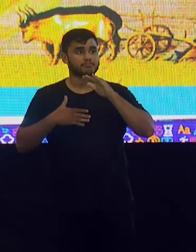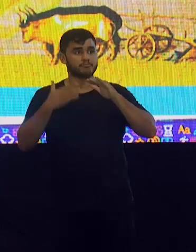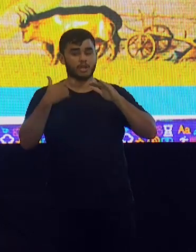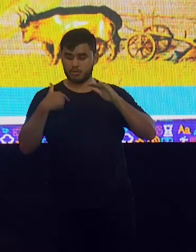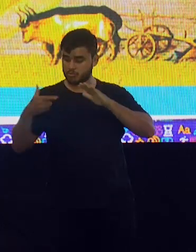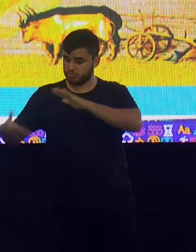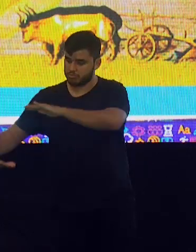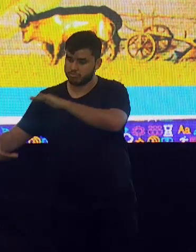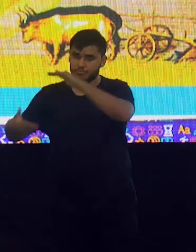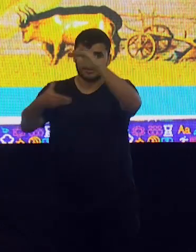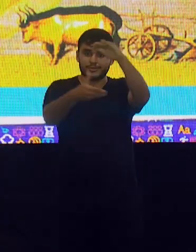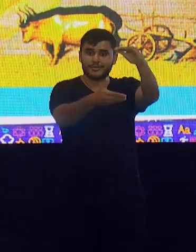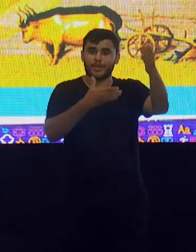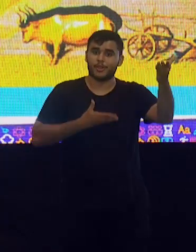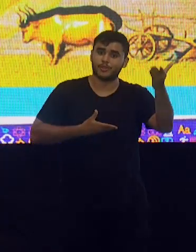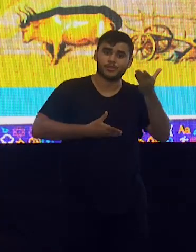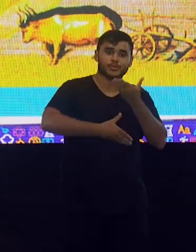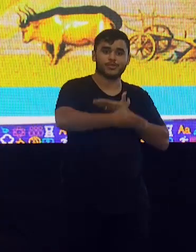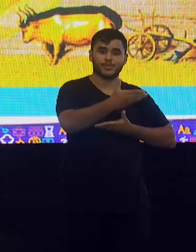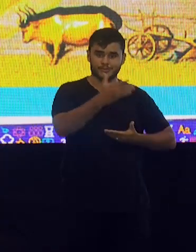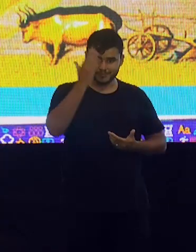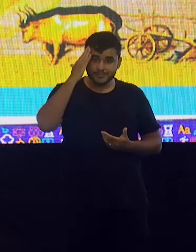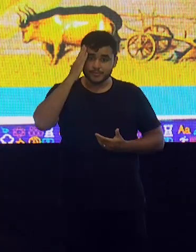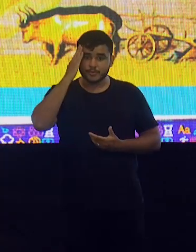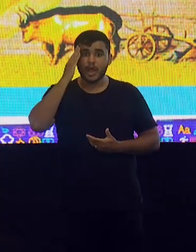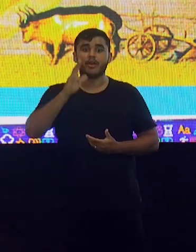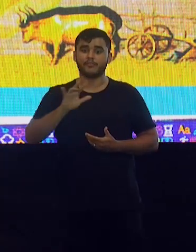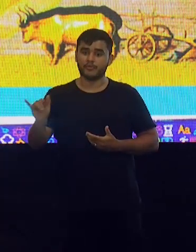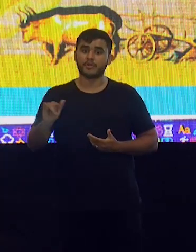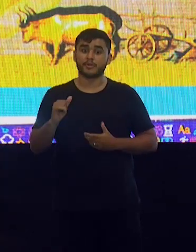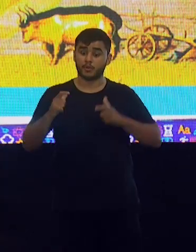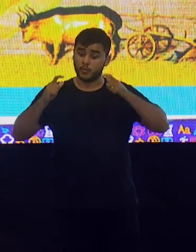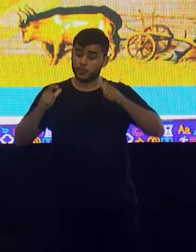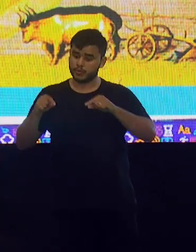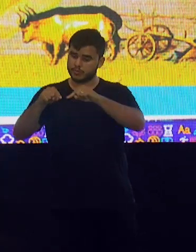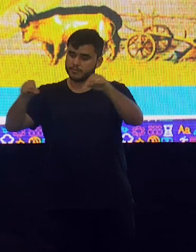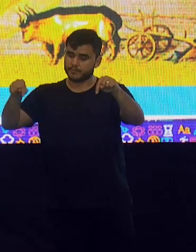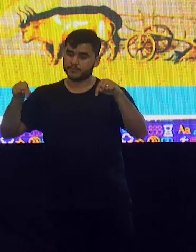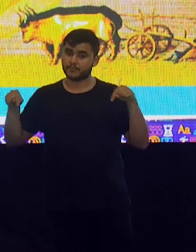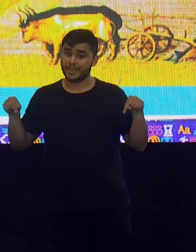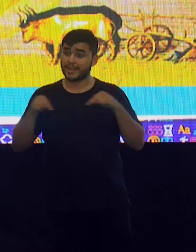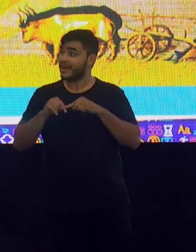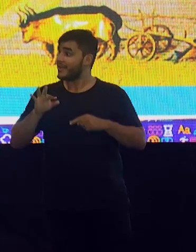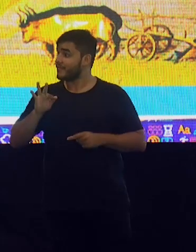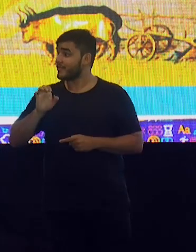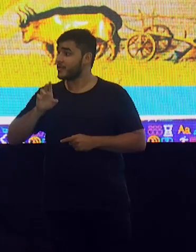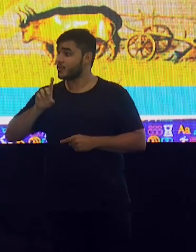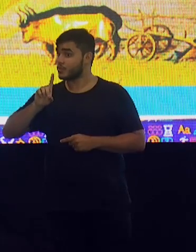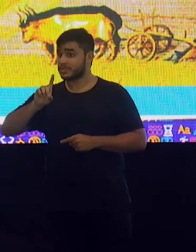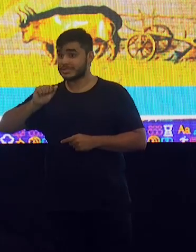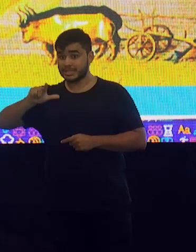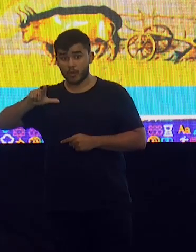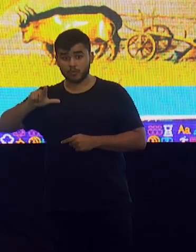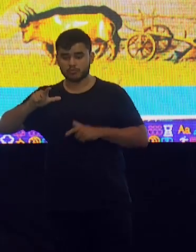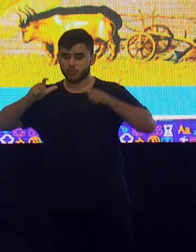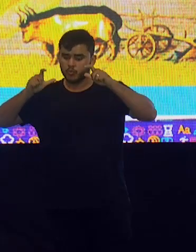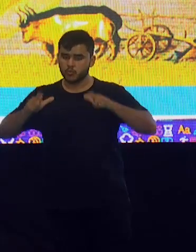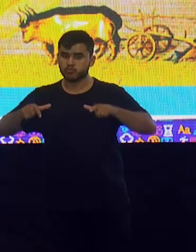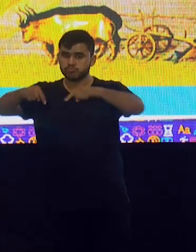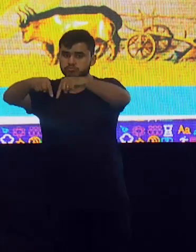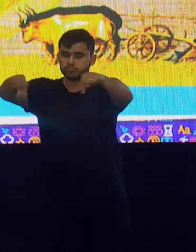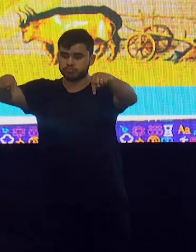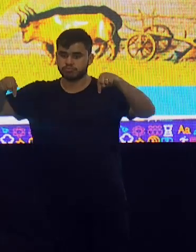rural, as pessoas viviam dentro dos feudos, elas produziam tudo o que elas precisavam